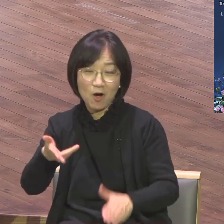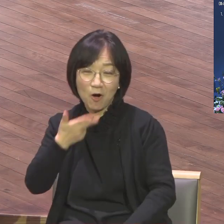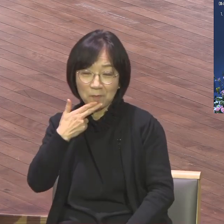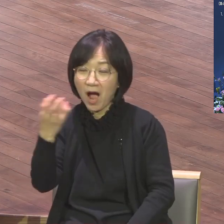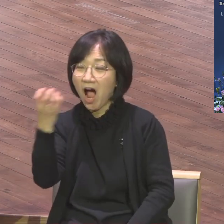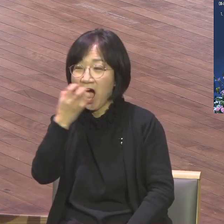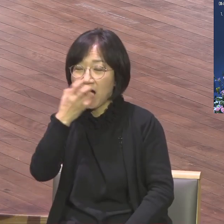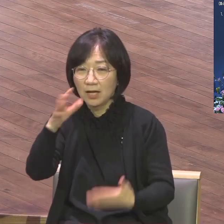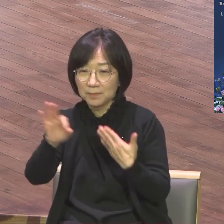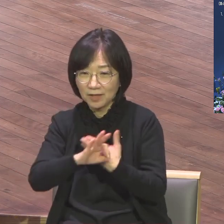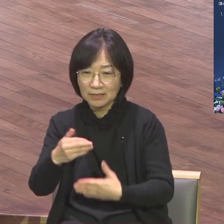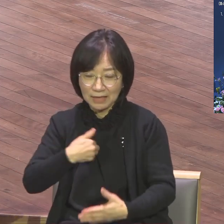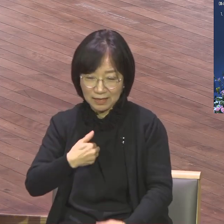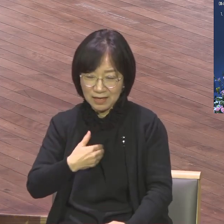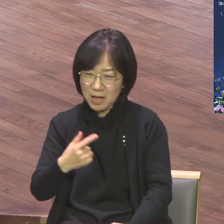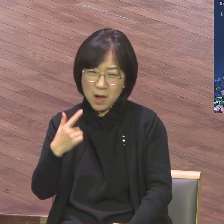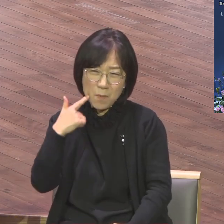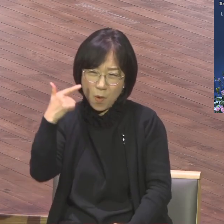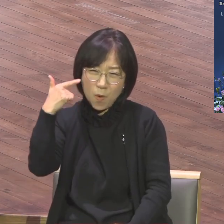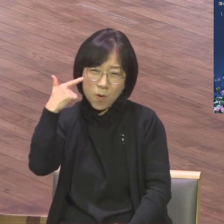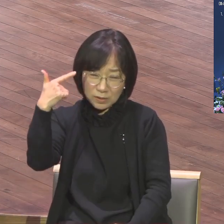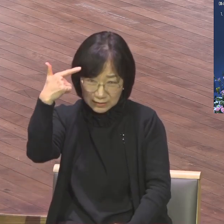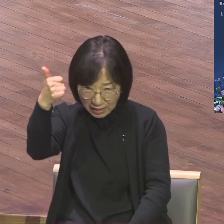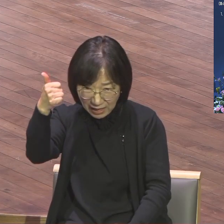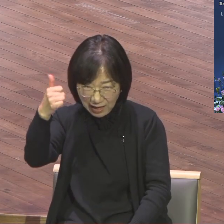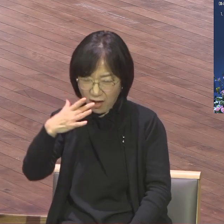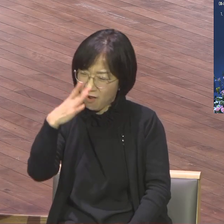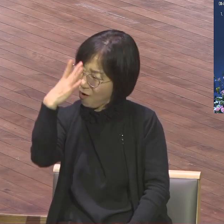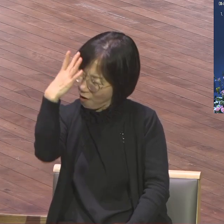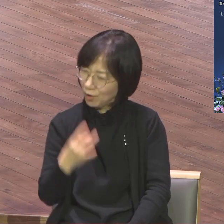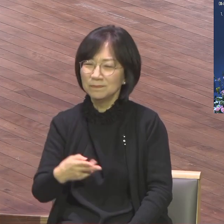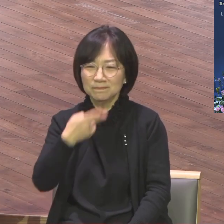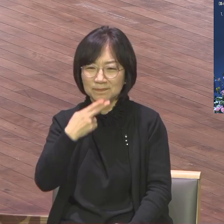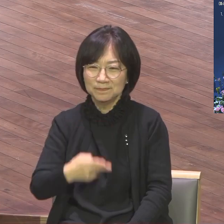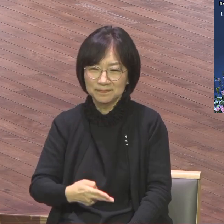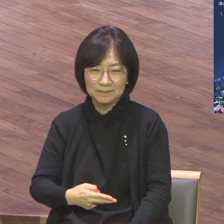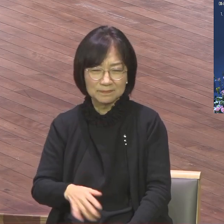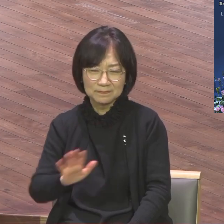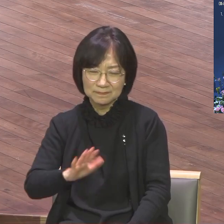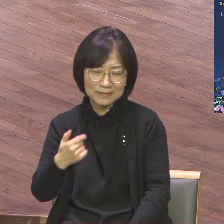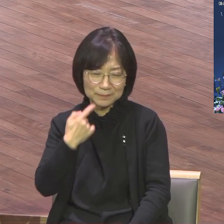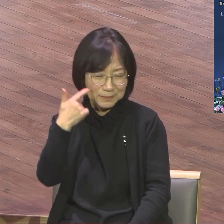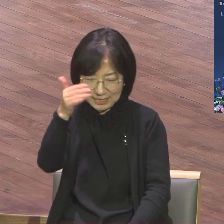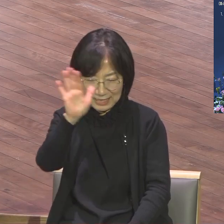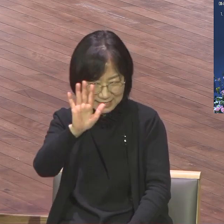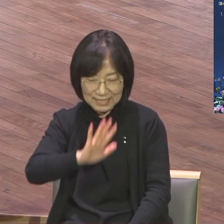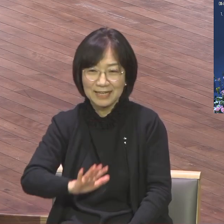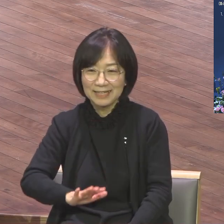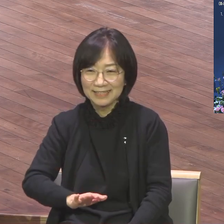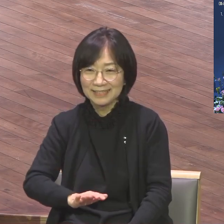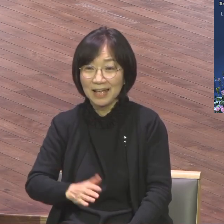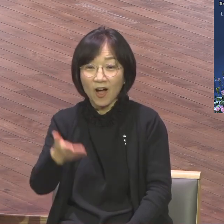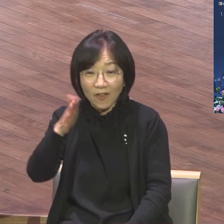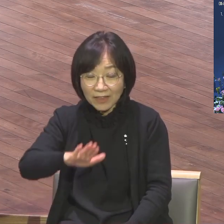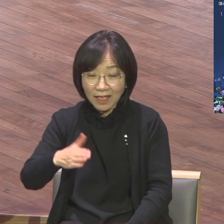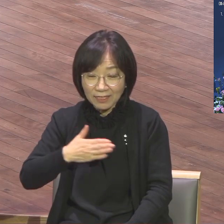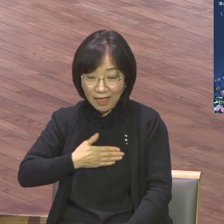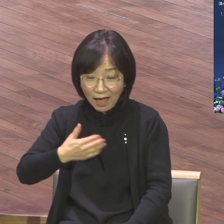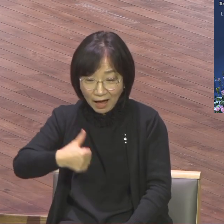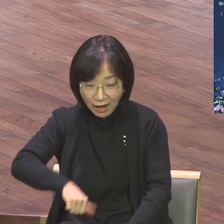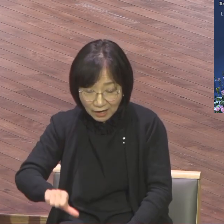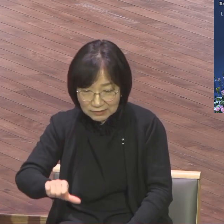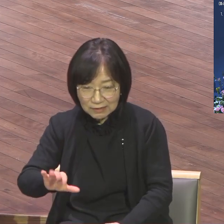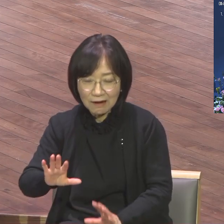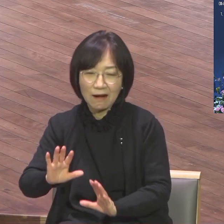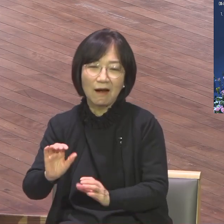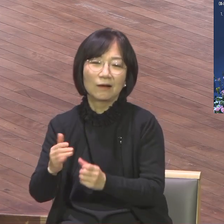0.01%도. 그냥 하나님 그렇게 인도하시는 거예요. 그리고 농인 살려도 장애 전문교 살려 만들어내기 위해서 하나님